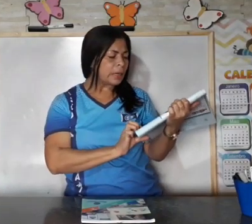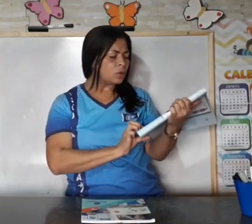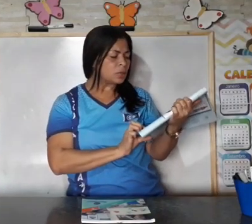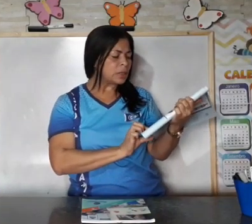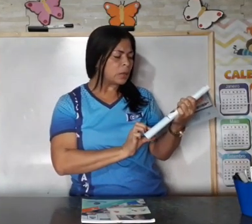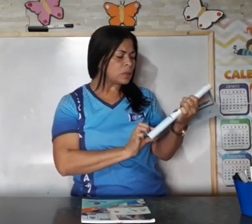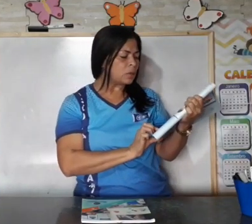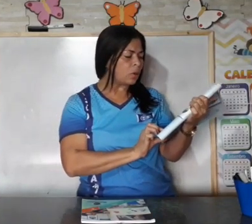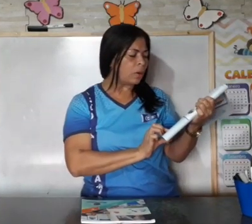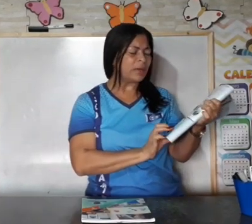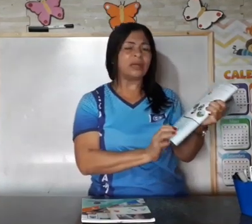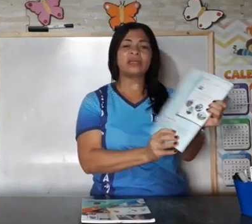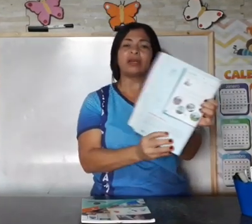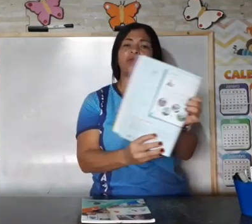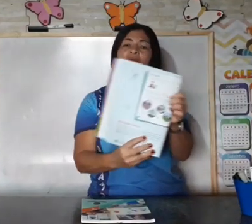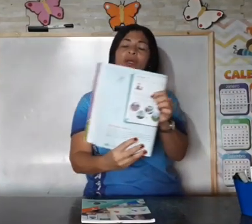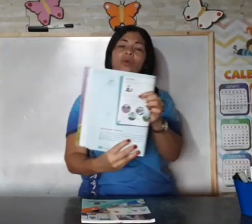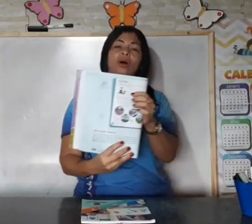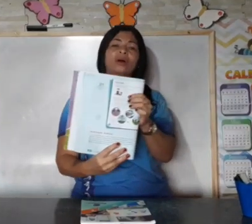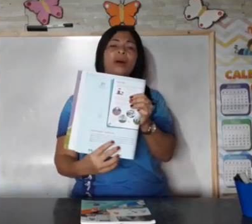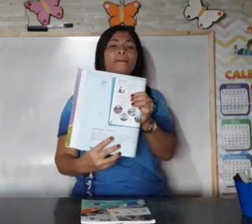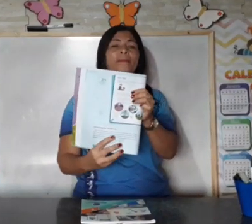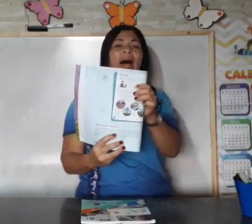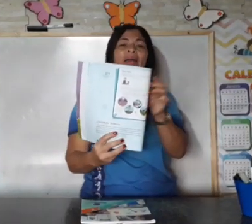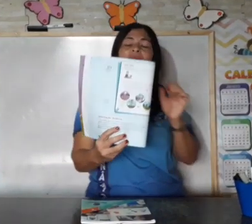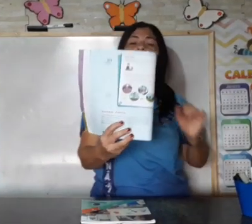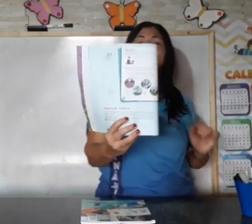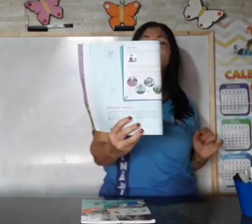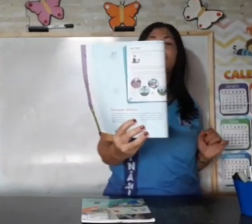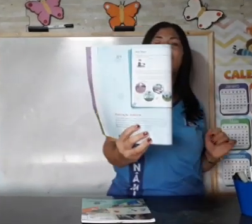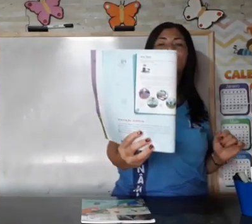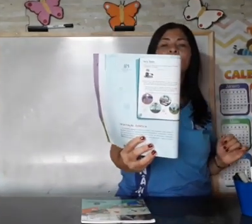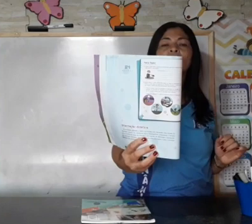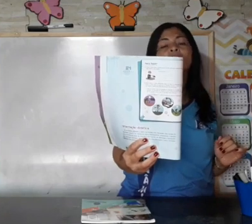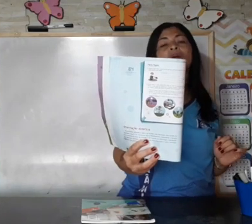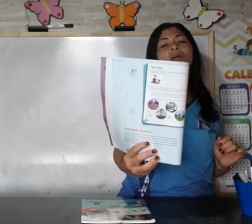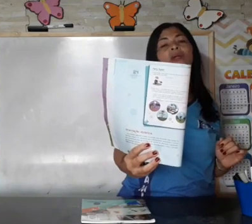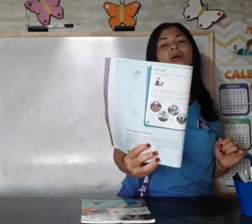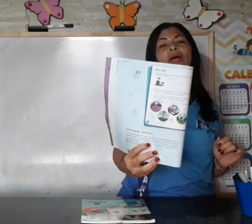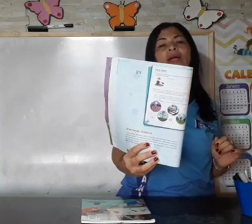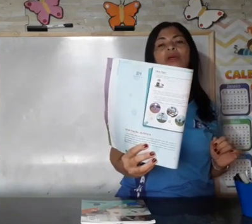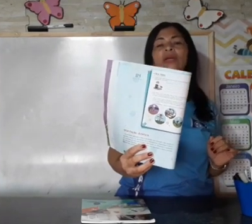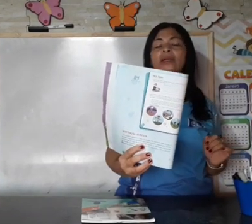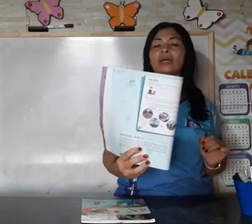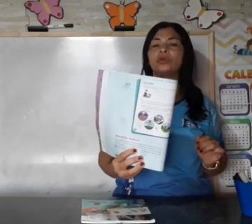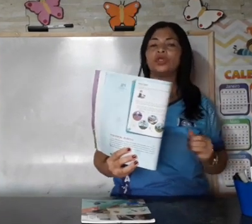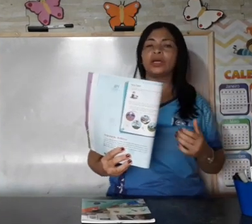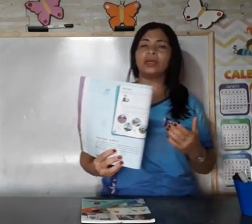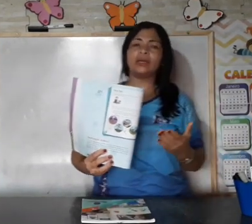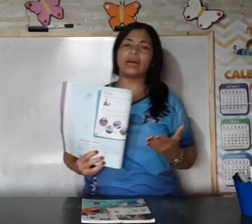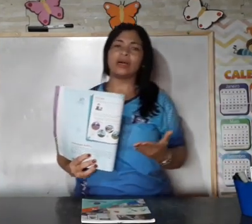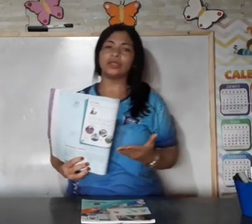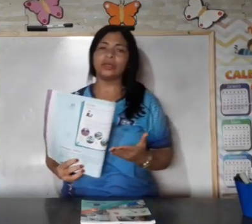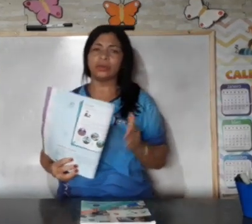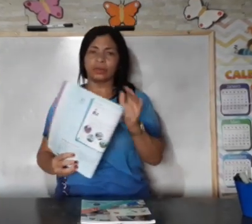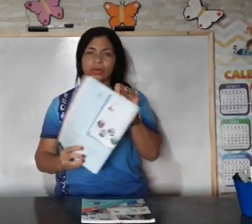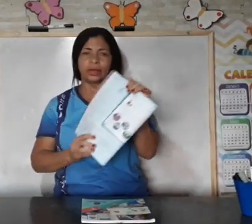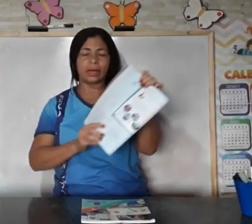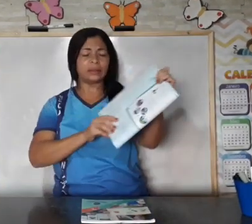no sinalzinho, ó, a criança tá vendendo, ó, balas no sinal. Então, ela não tá tendo dignidade, não é verdade? Não